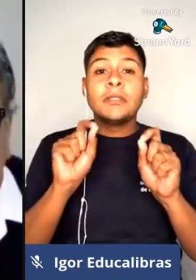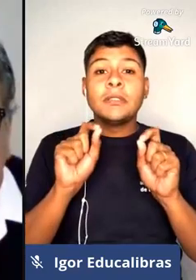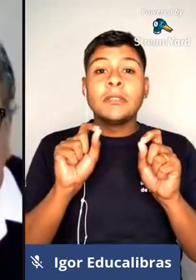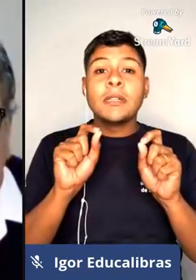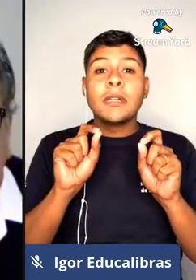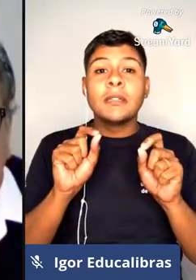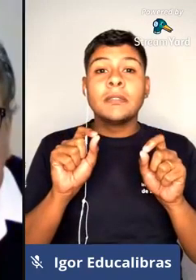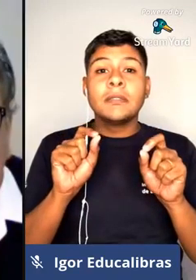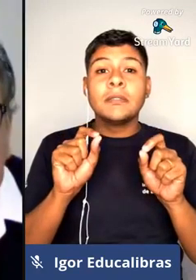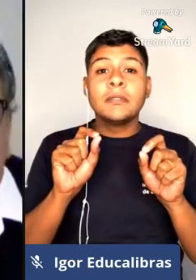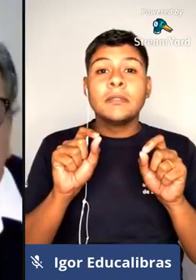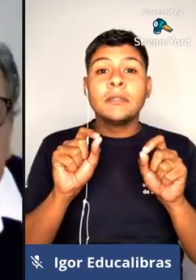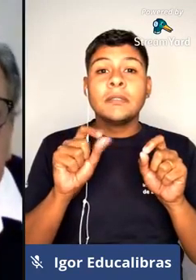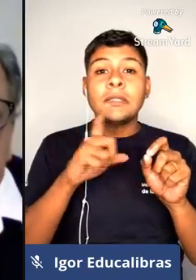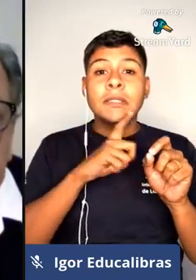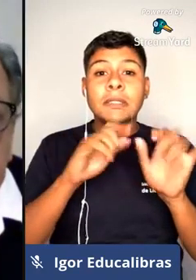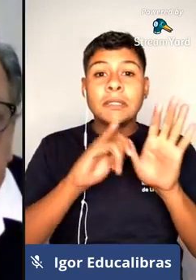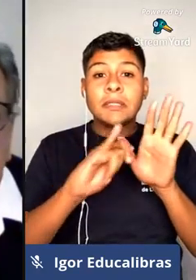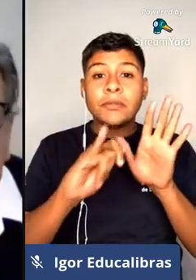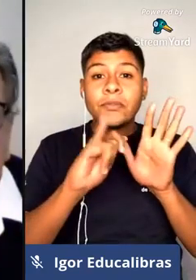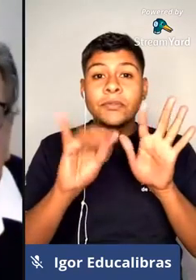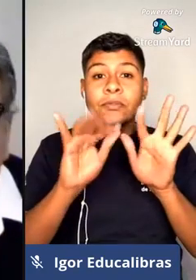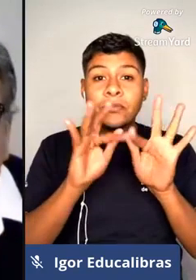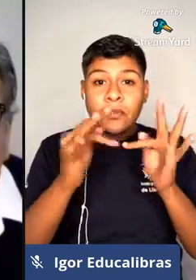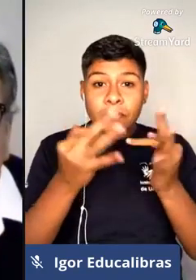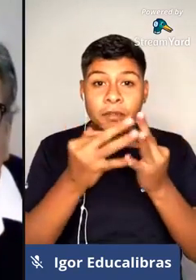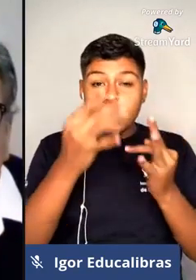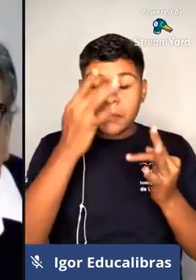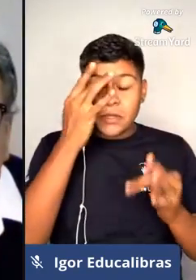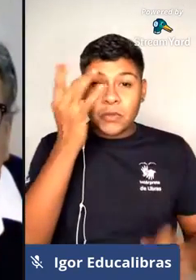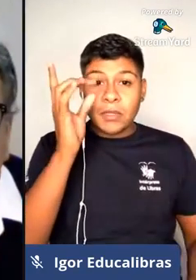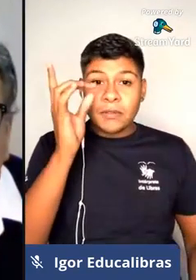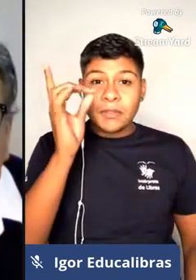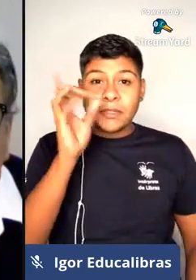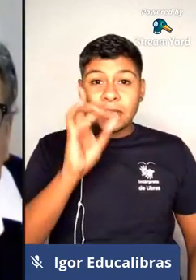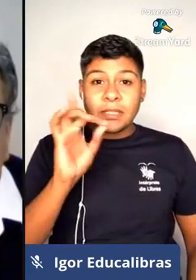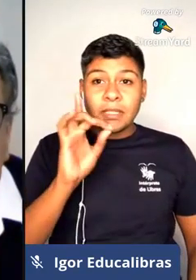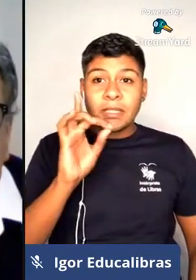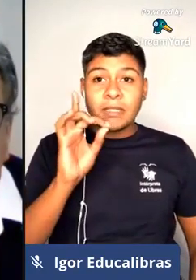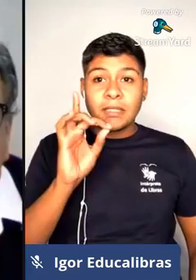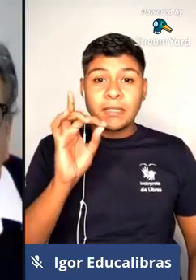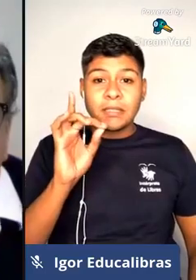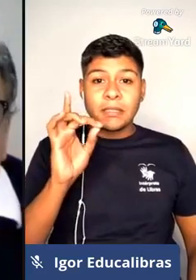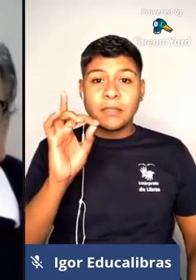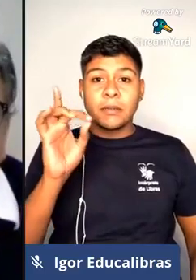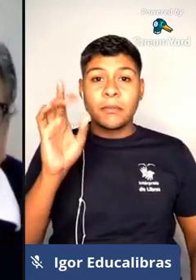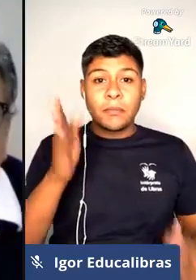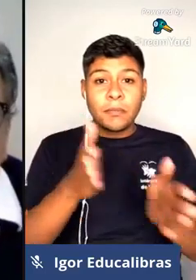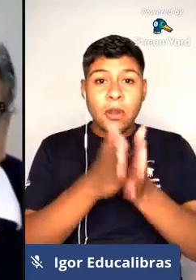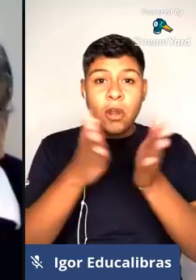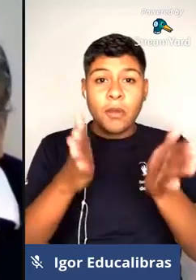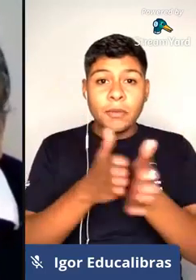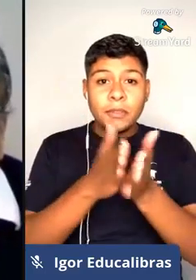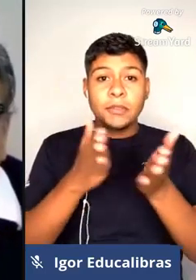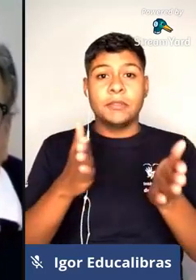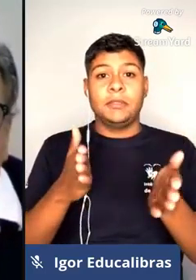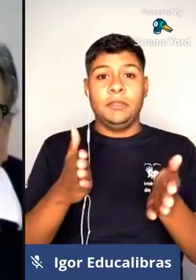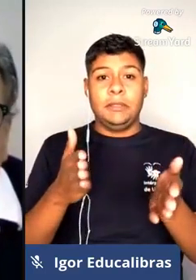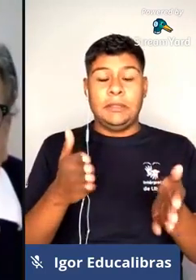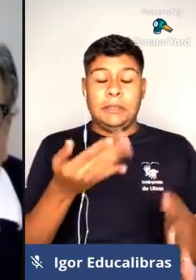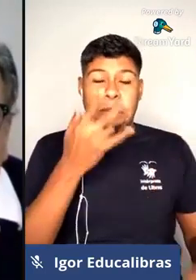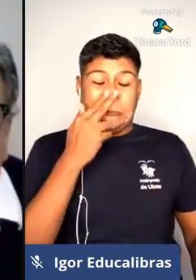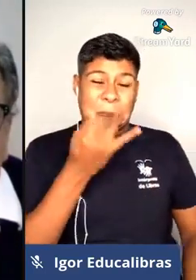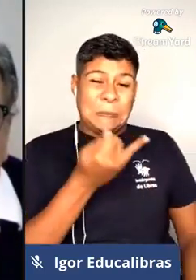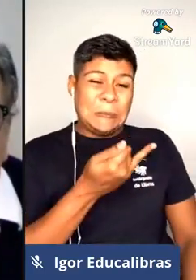tiver dados de famílias com pessoas com deficiência, de baixa renda, situação de